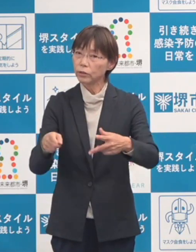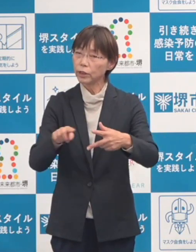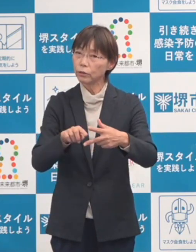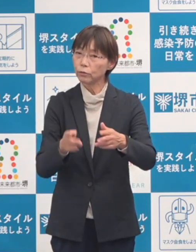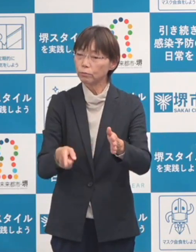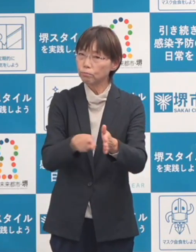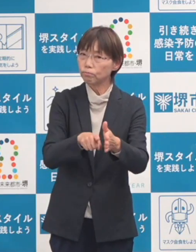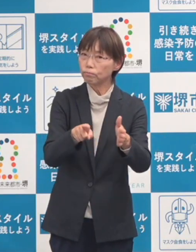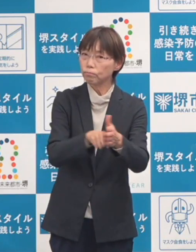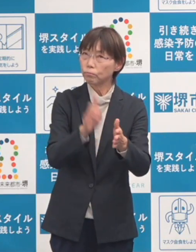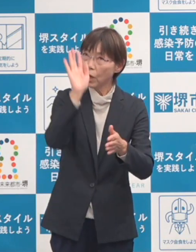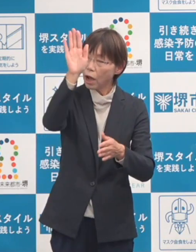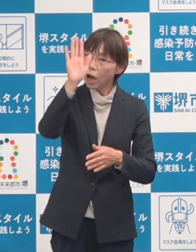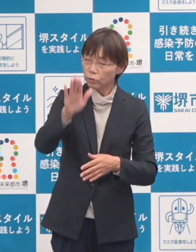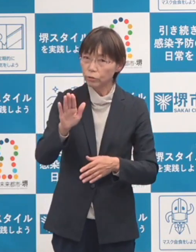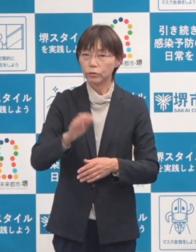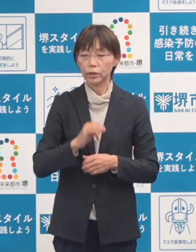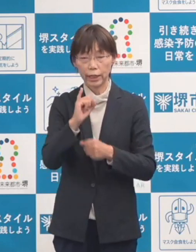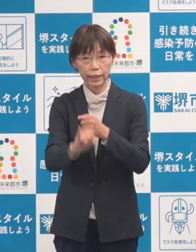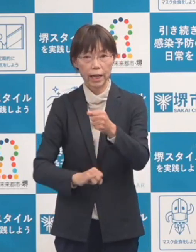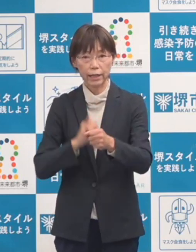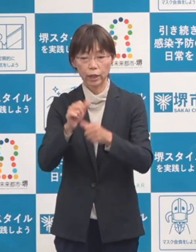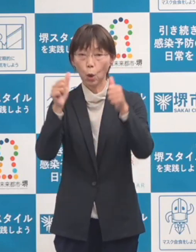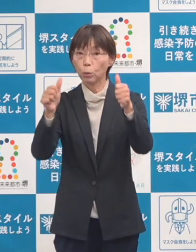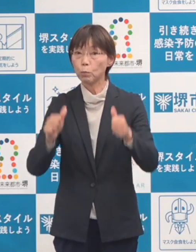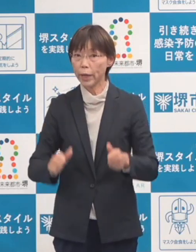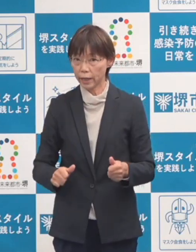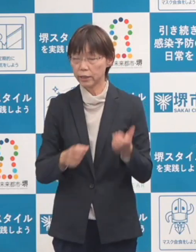ホームページでご紹介をさせていただきます。